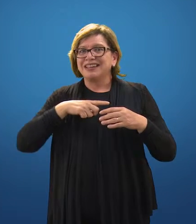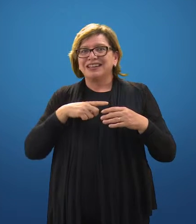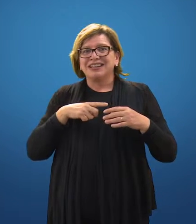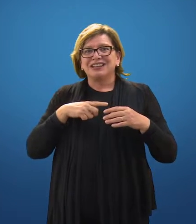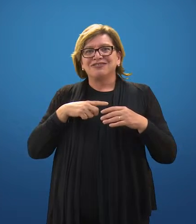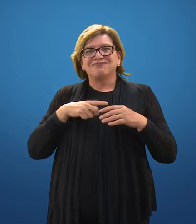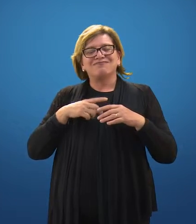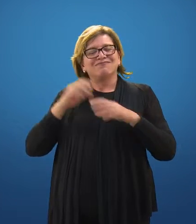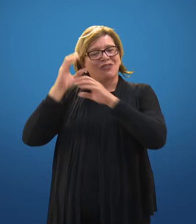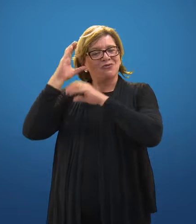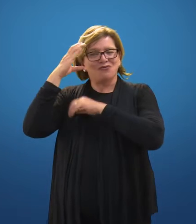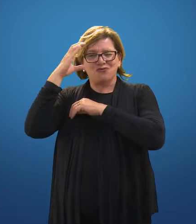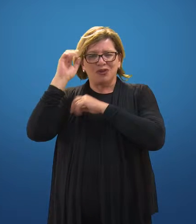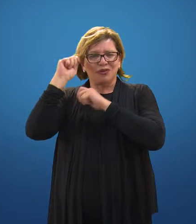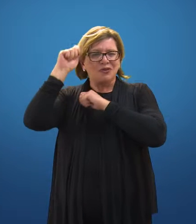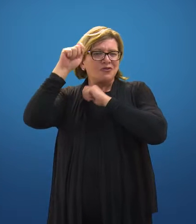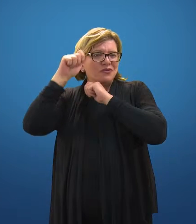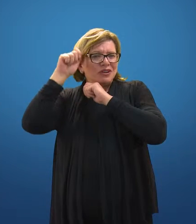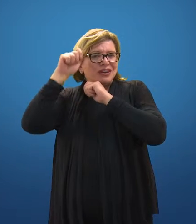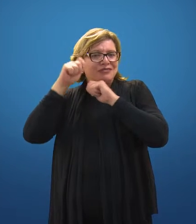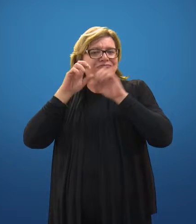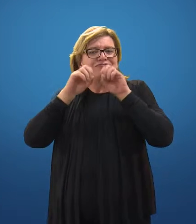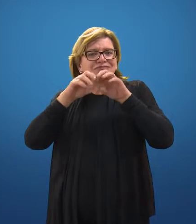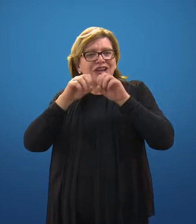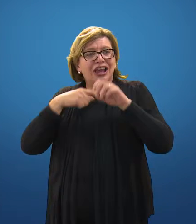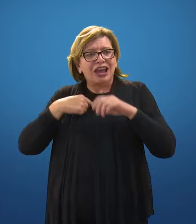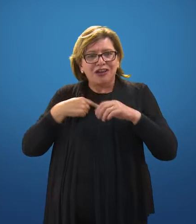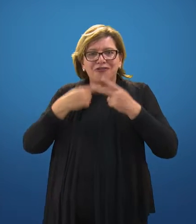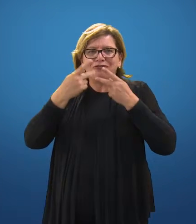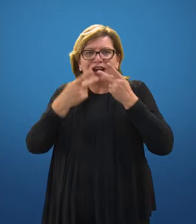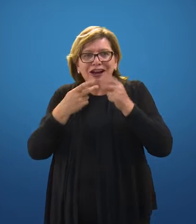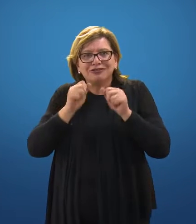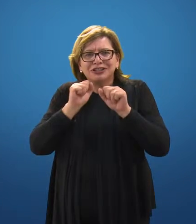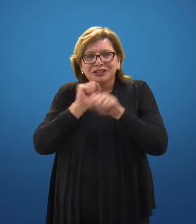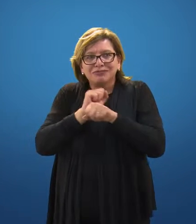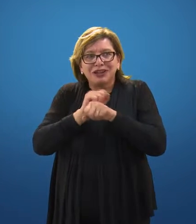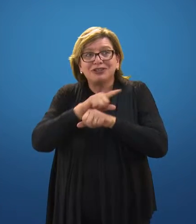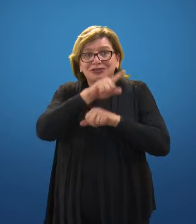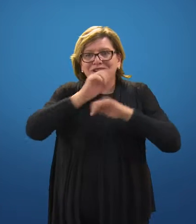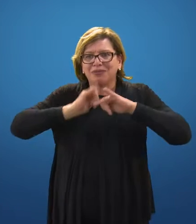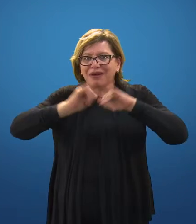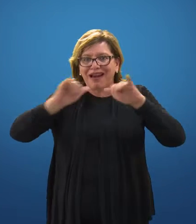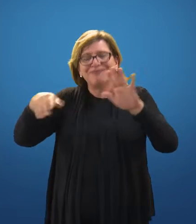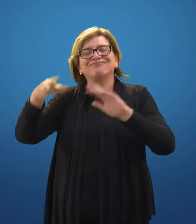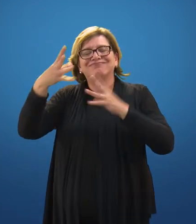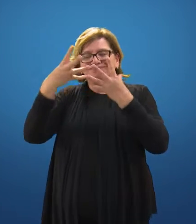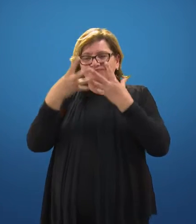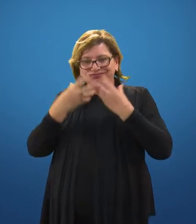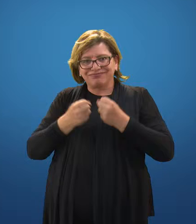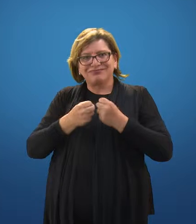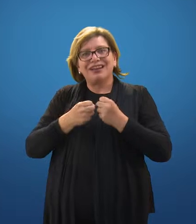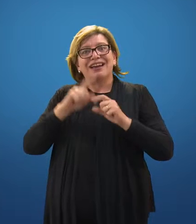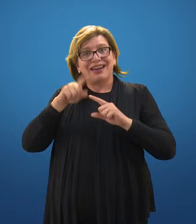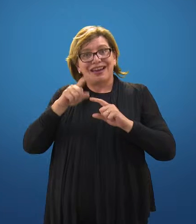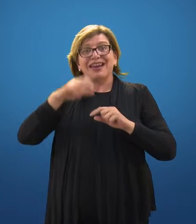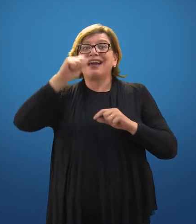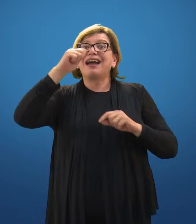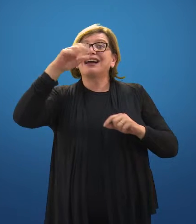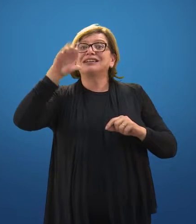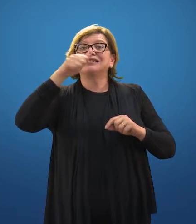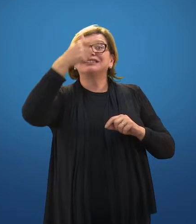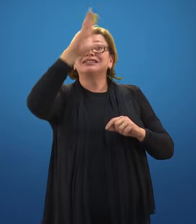de videoaula, eu falo esperando que vocês recebam uma informação. Isso é uma ação social.